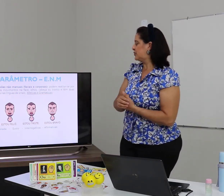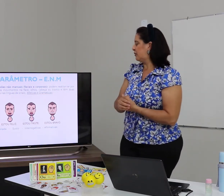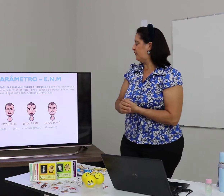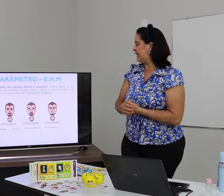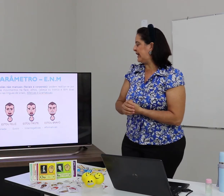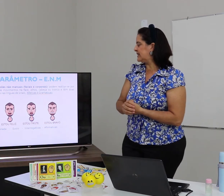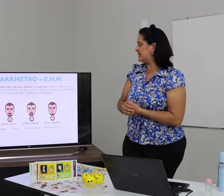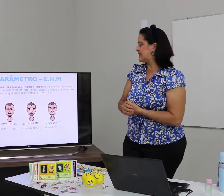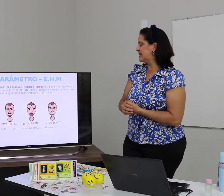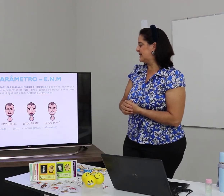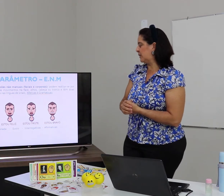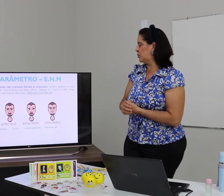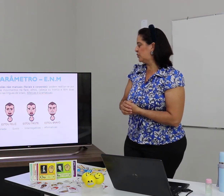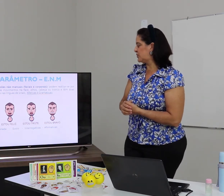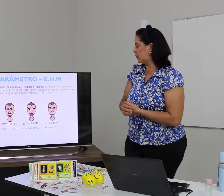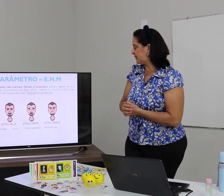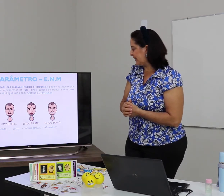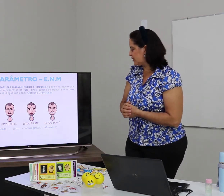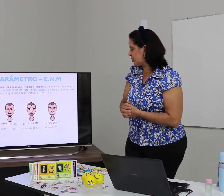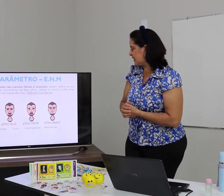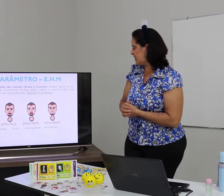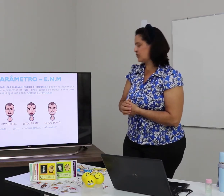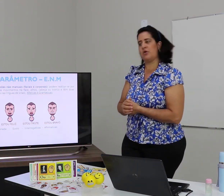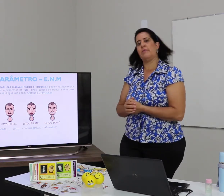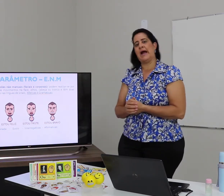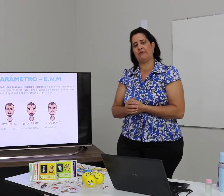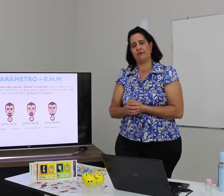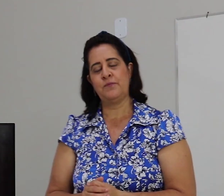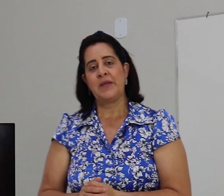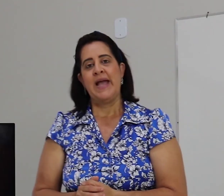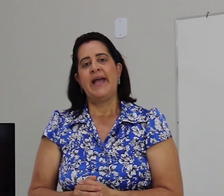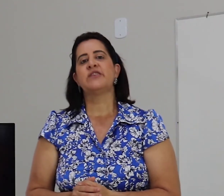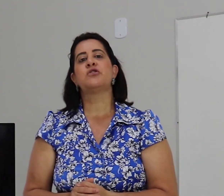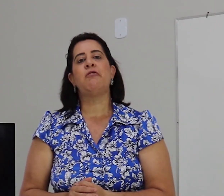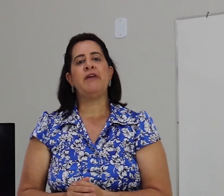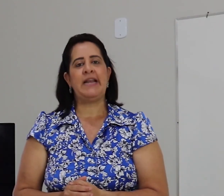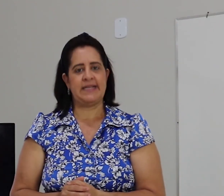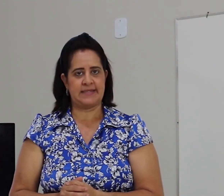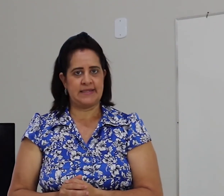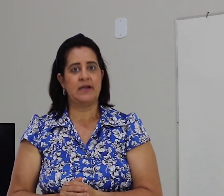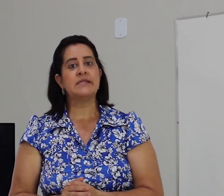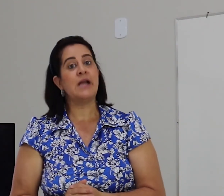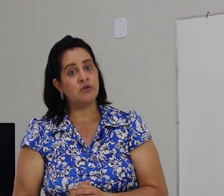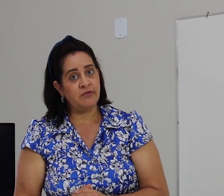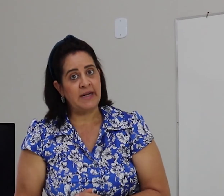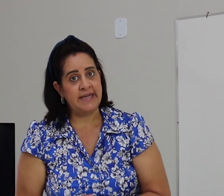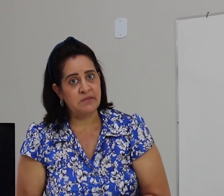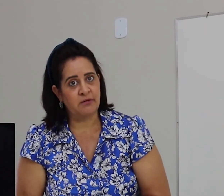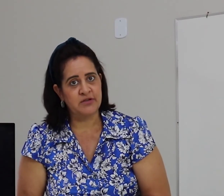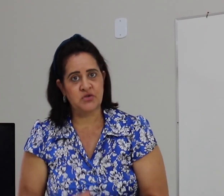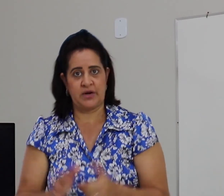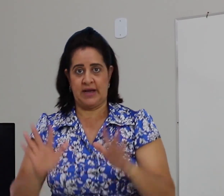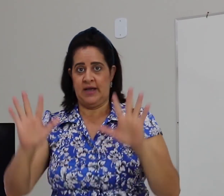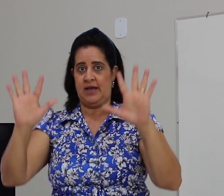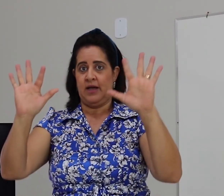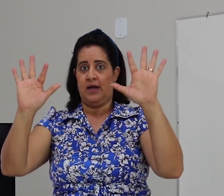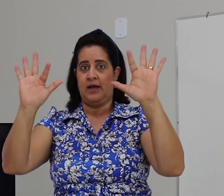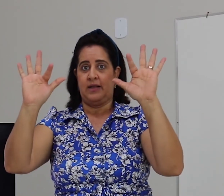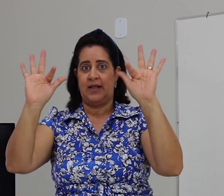estou feliz. Segundo, estou triste e estou bravo. Estou feliz. Sinal de feliz, professora.